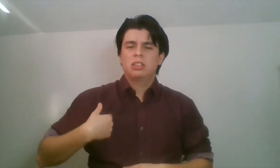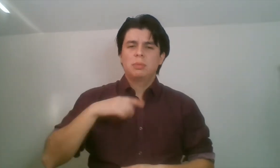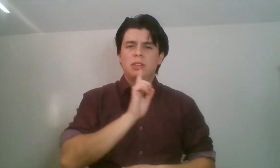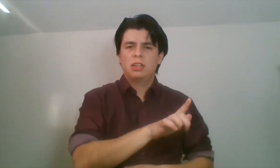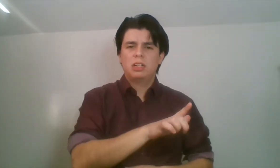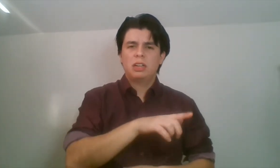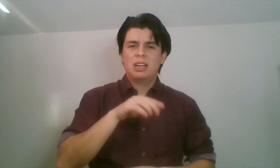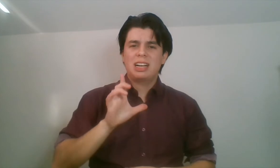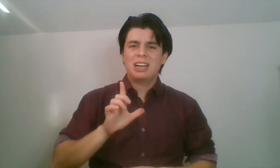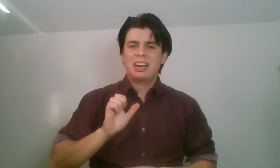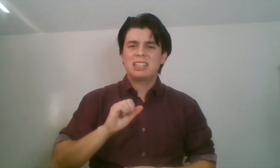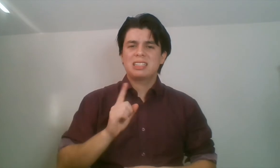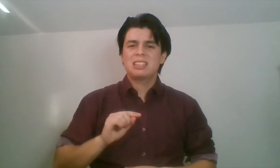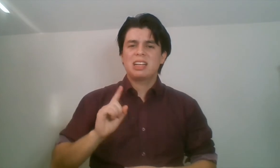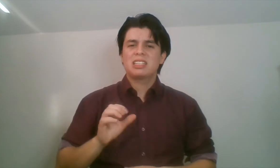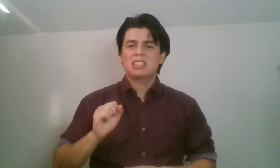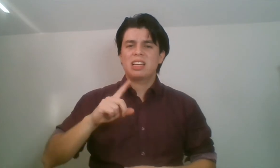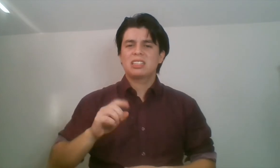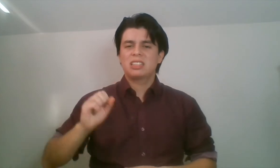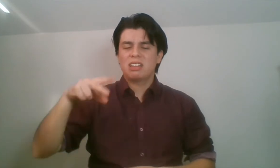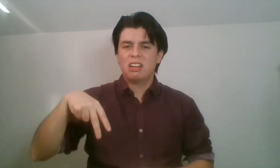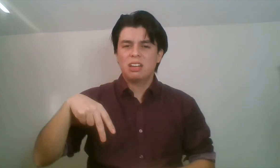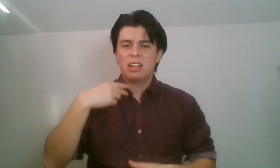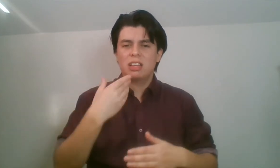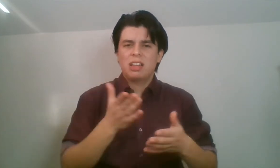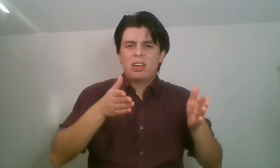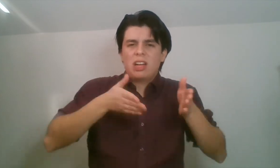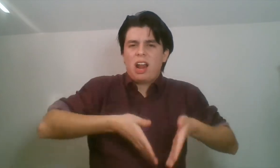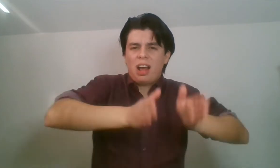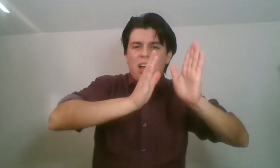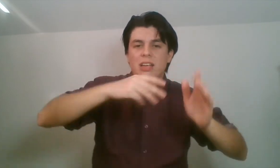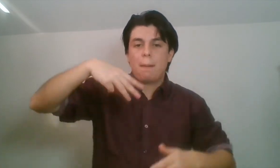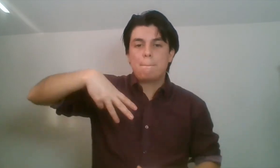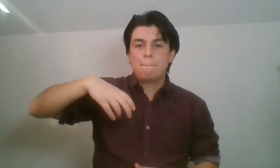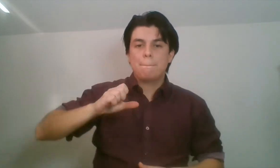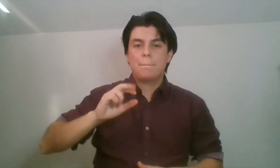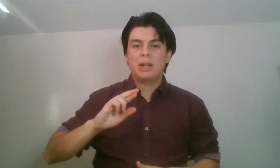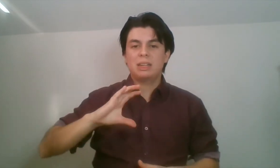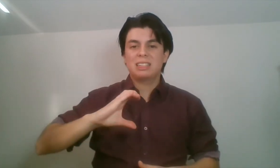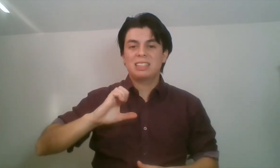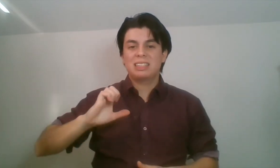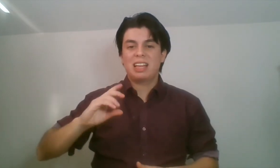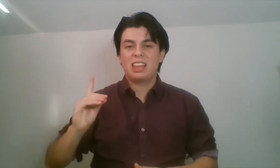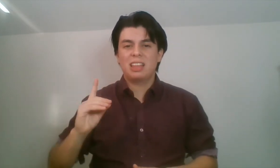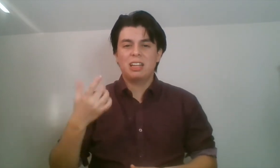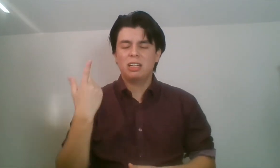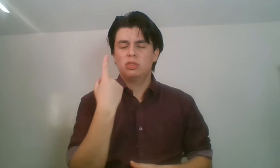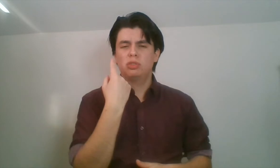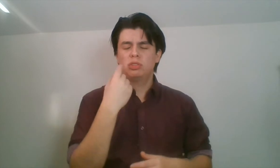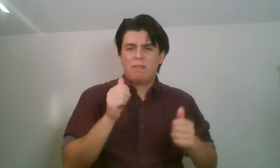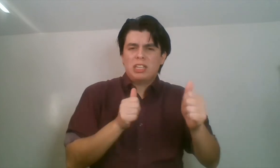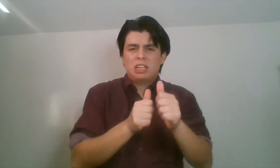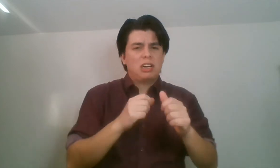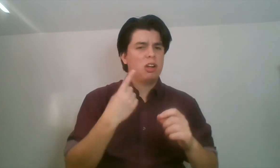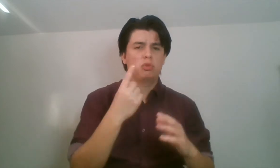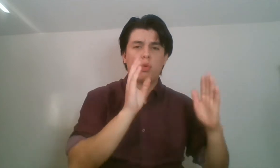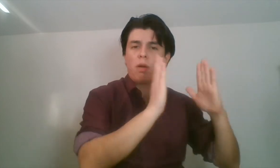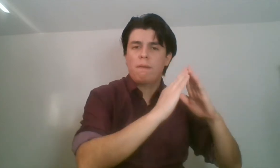que existía como restaurante, me parece a mí, que era, según tengo entendido, Les Assassins, que todavía está ahí en